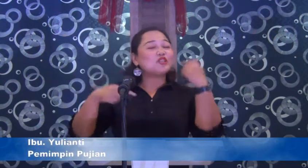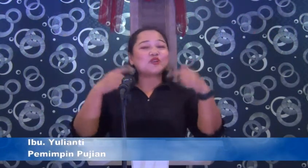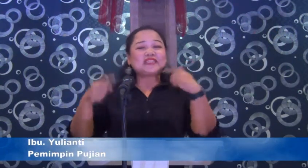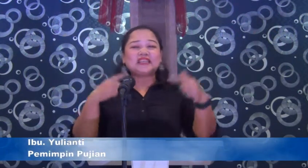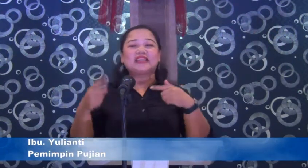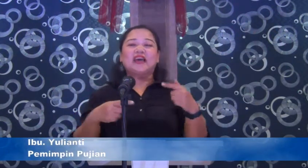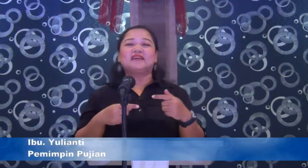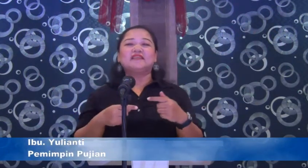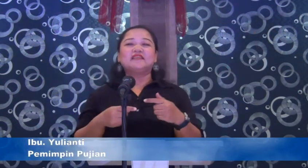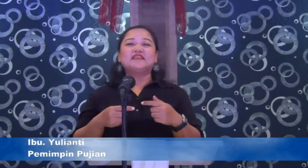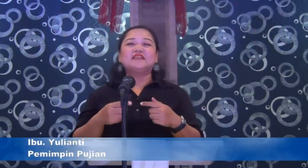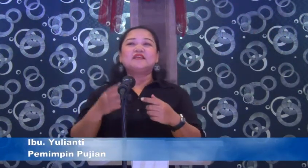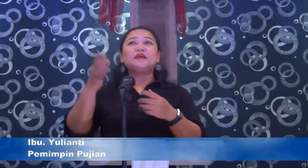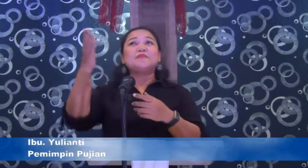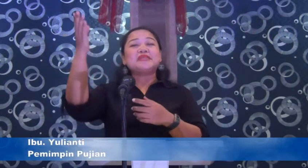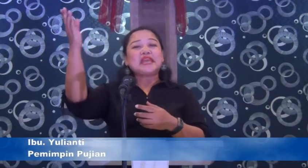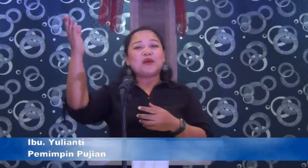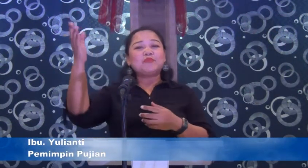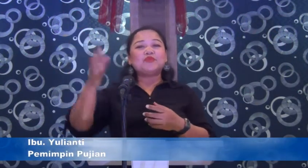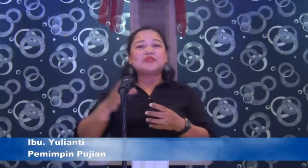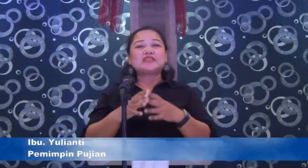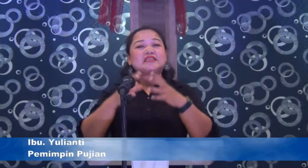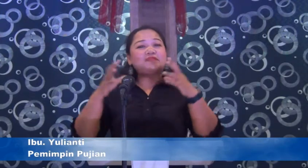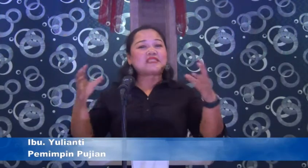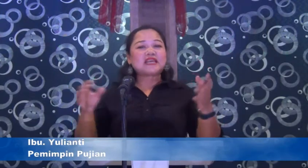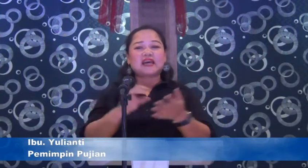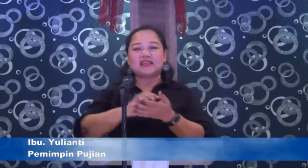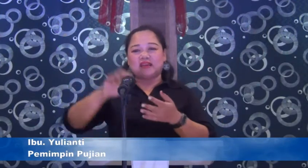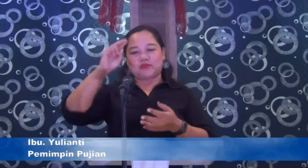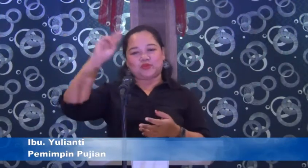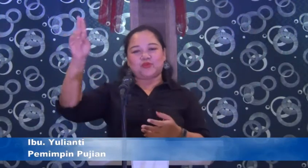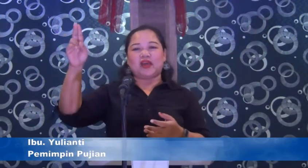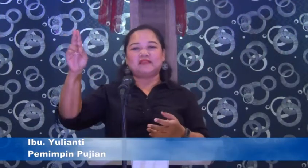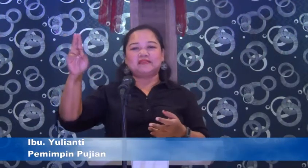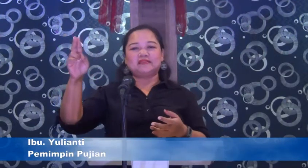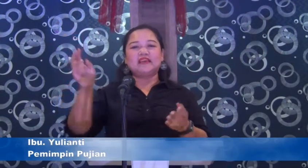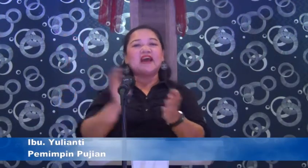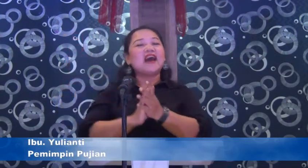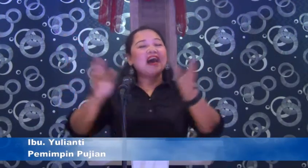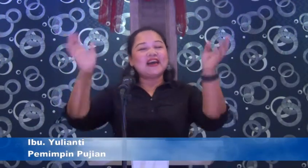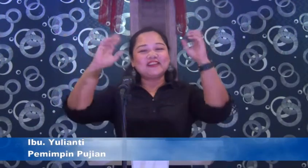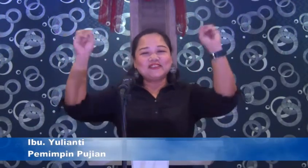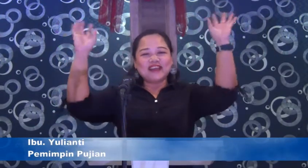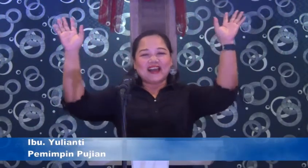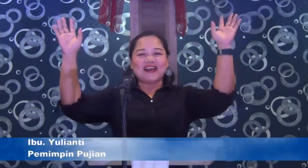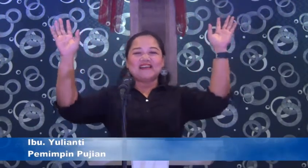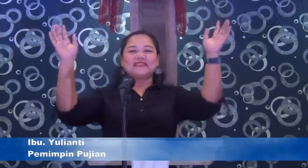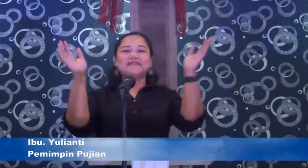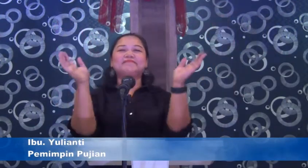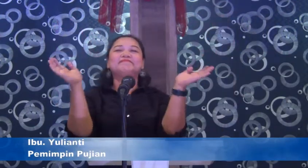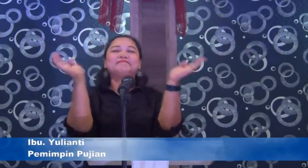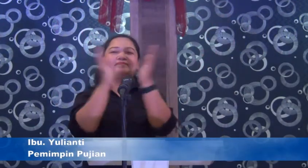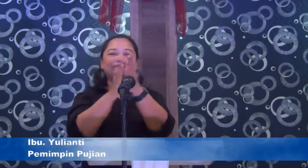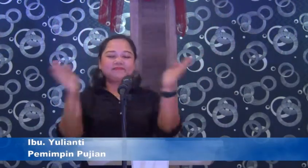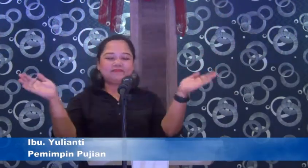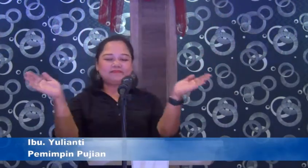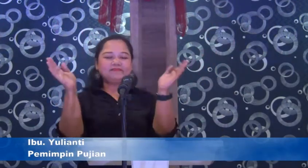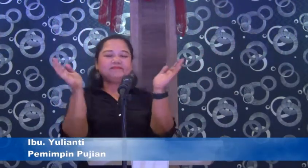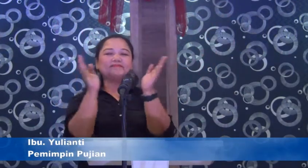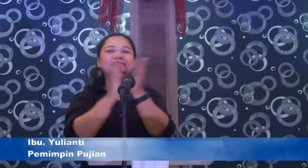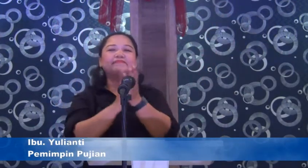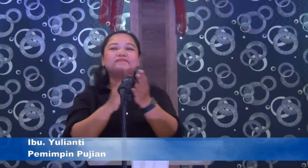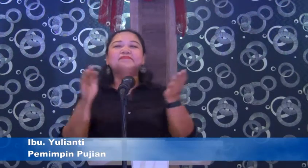yang bersuka cita menyambut kebesaran nama Tuhan. Haleluya.